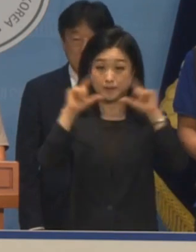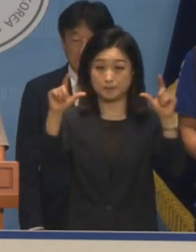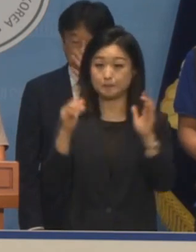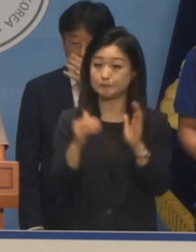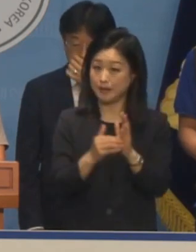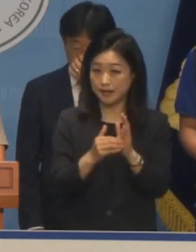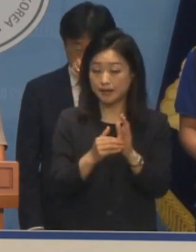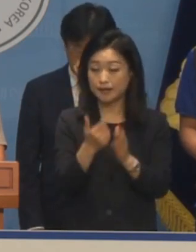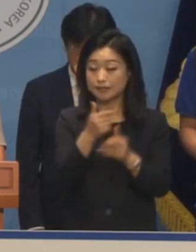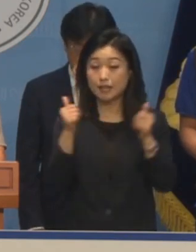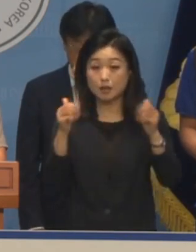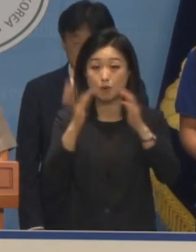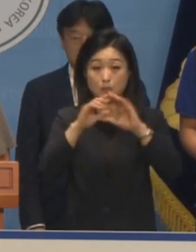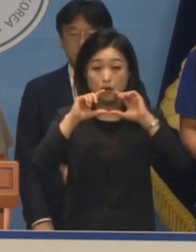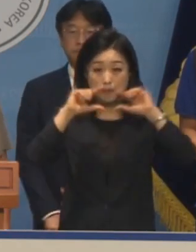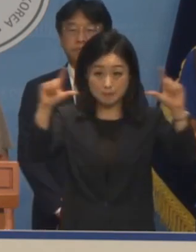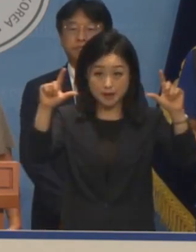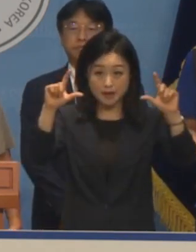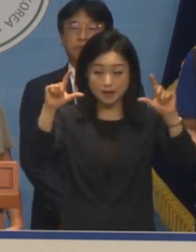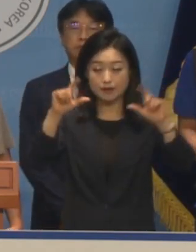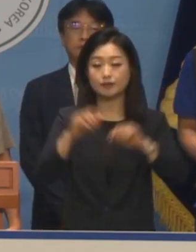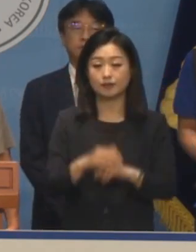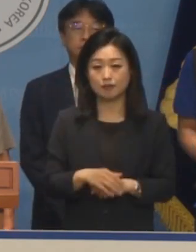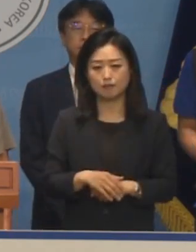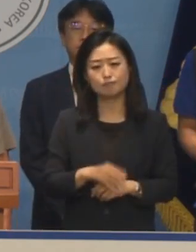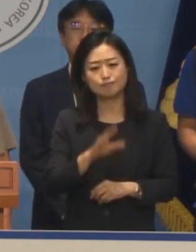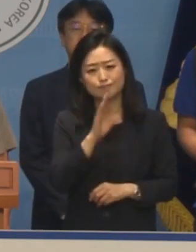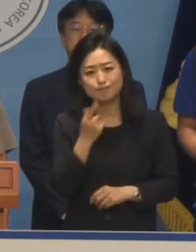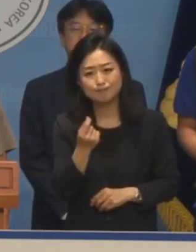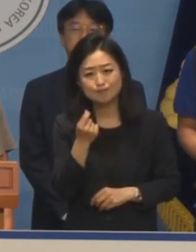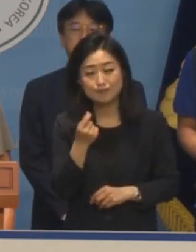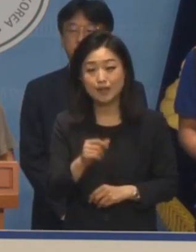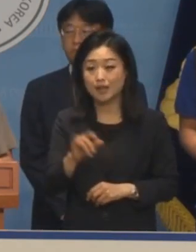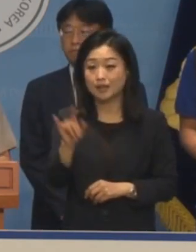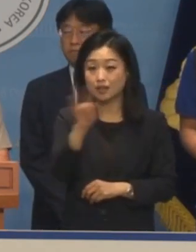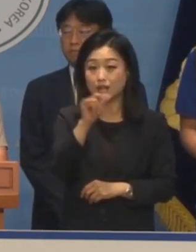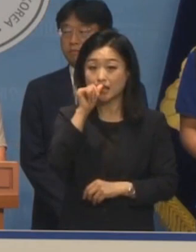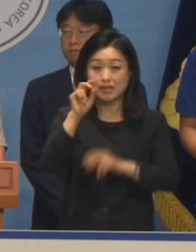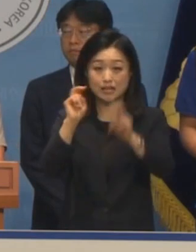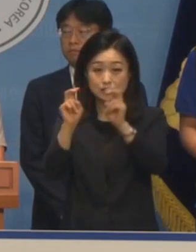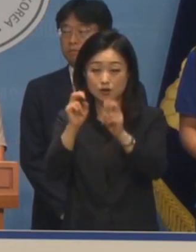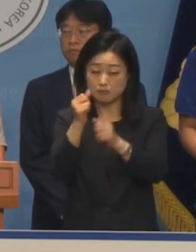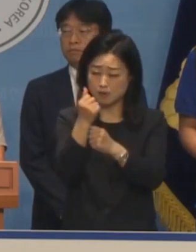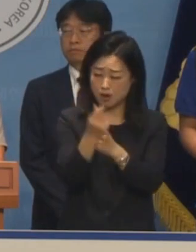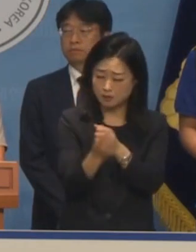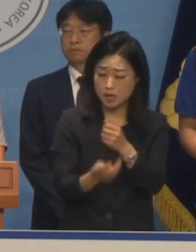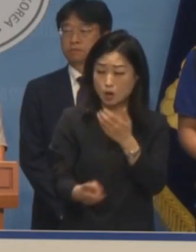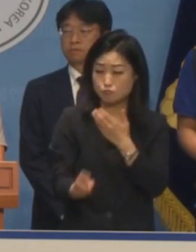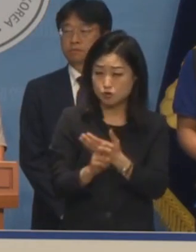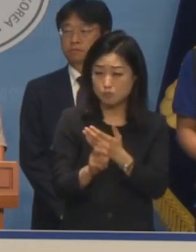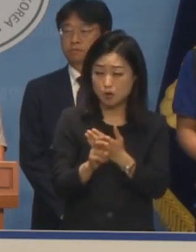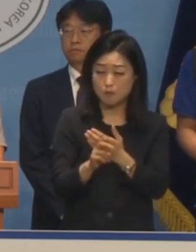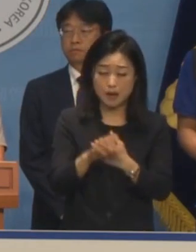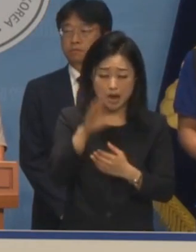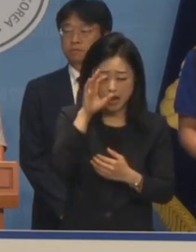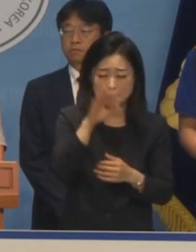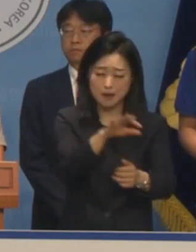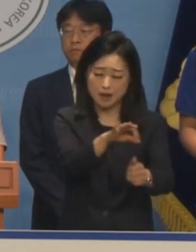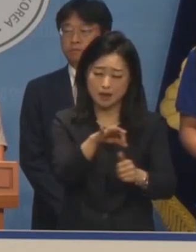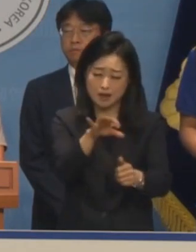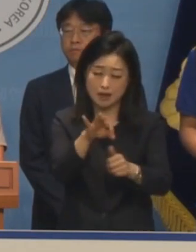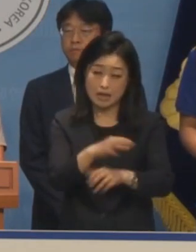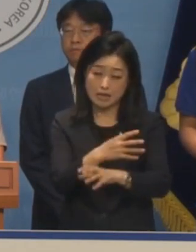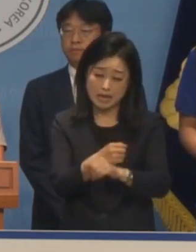대법원의 판결과 상식에 비춰 보자면 이제 현대제철은 수십년간 불법적인 고용관계 즉